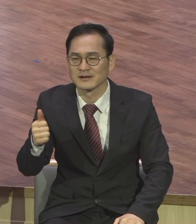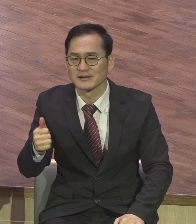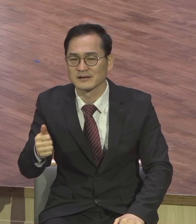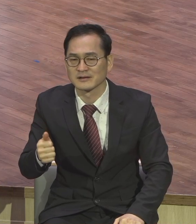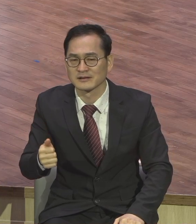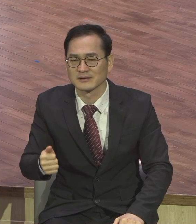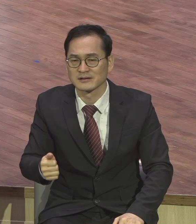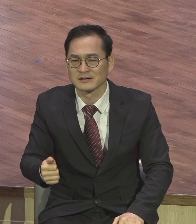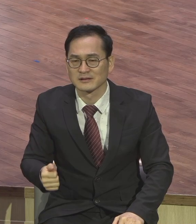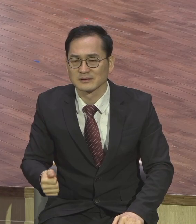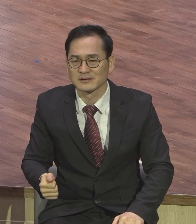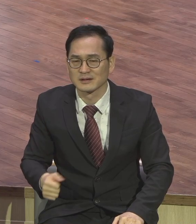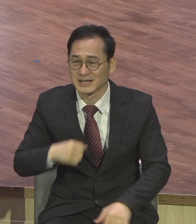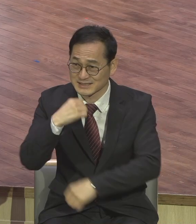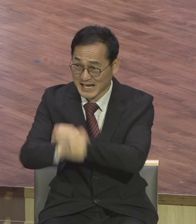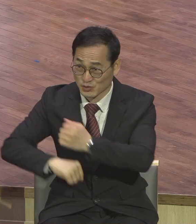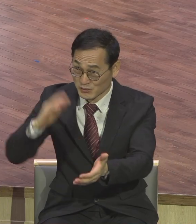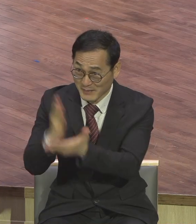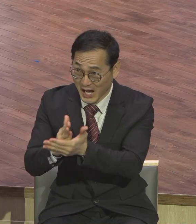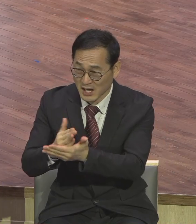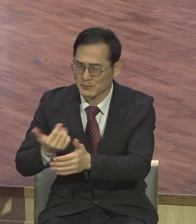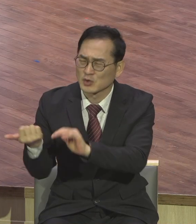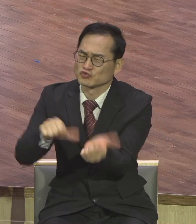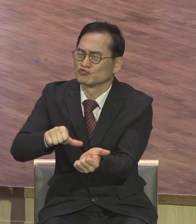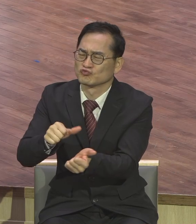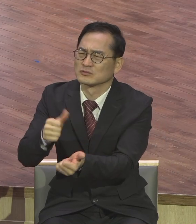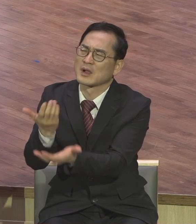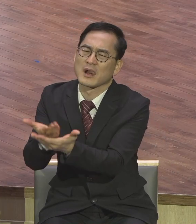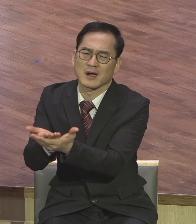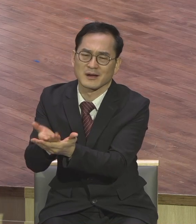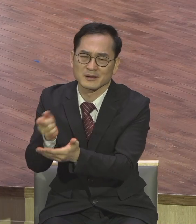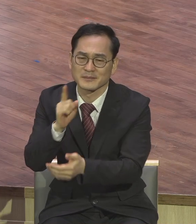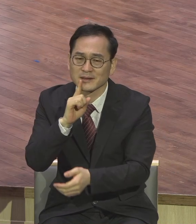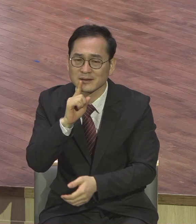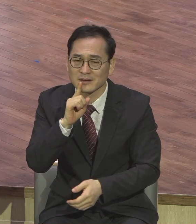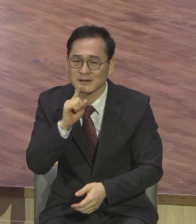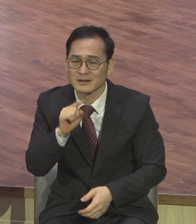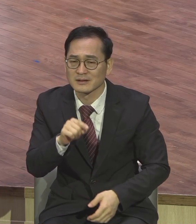유명한 말이 지금까지도 회자되고 있습니다. 우리나라도 일제